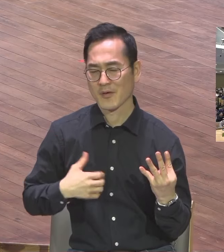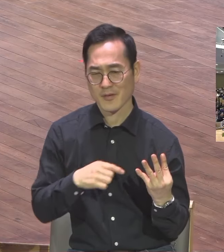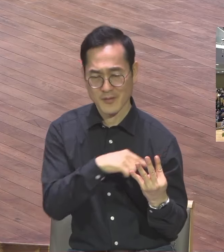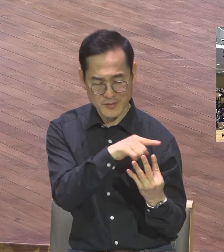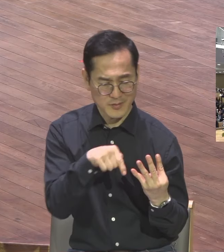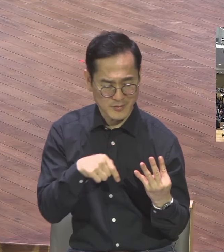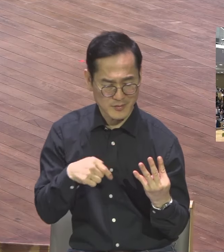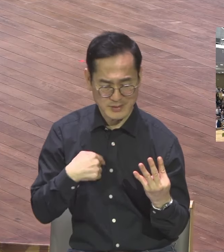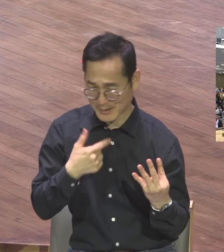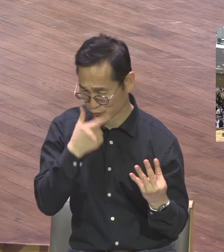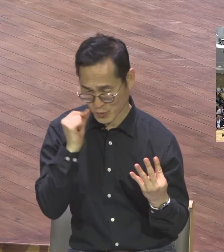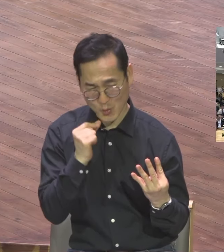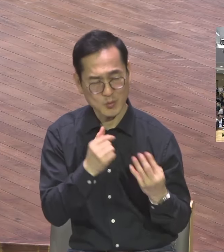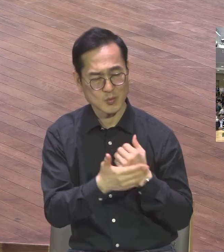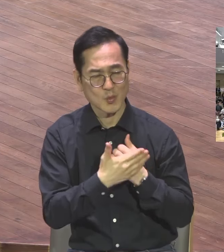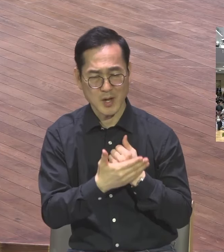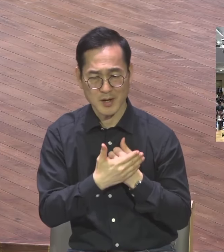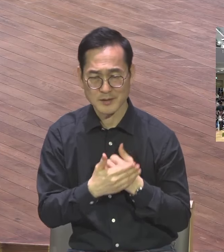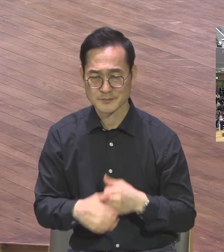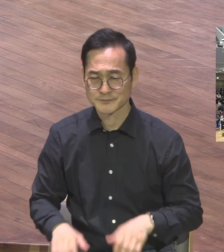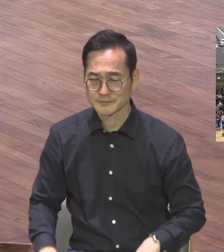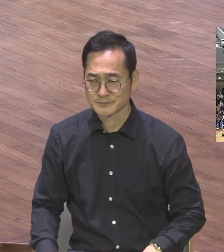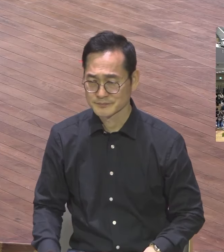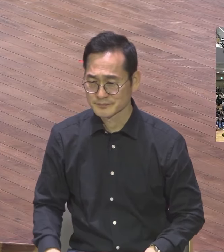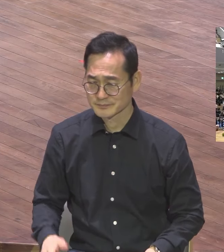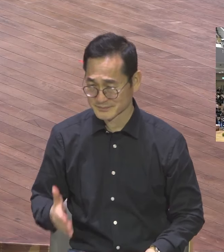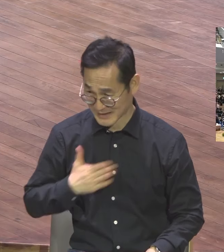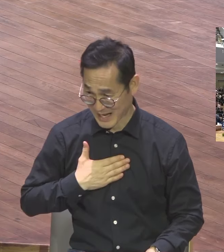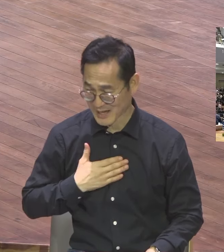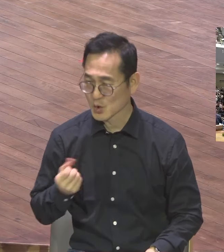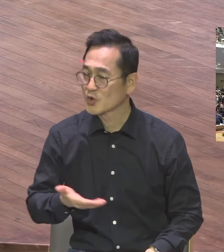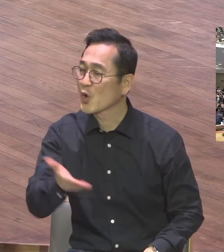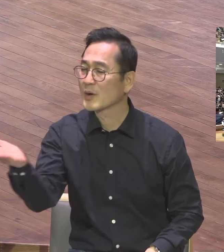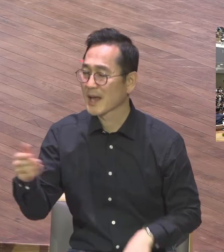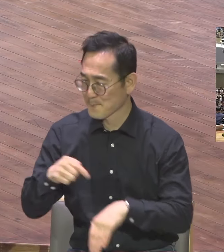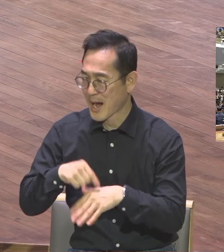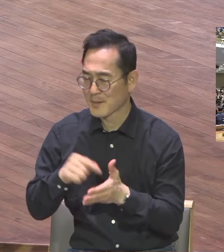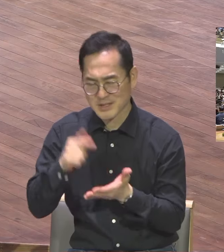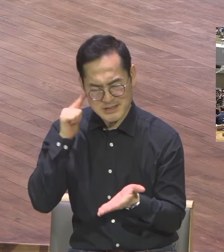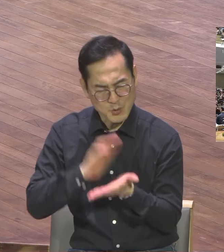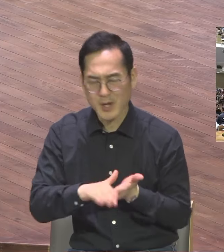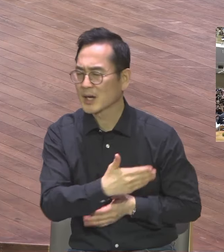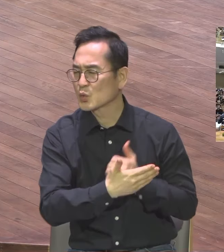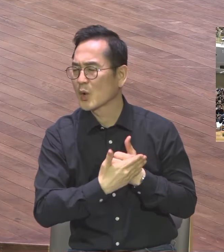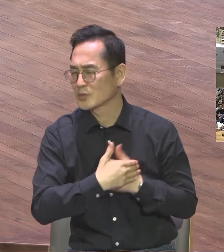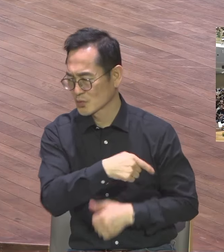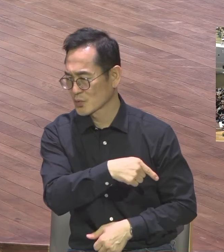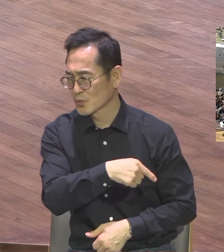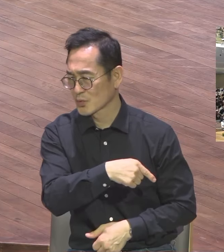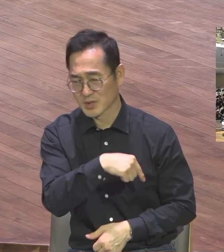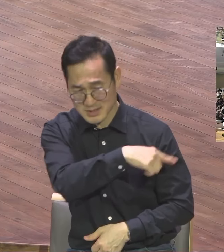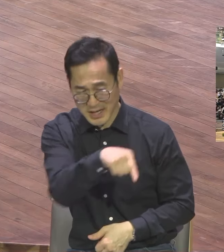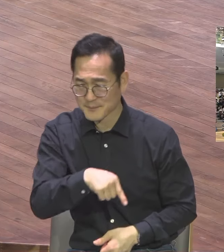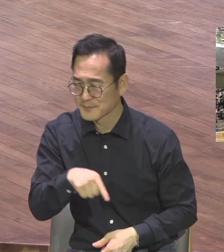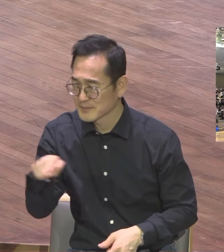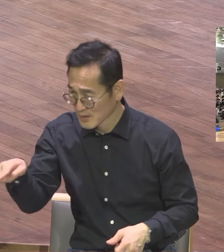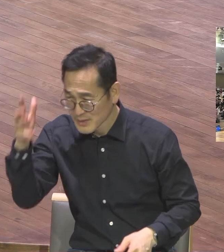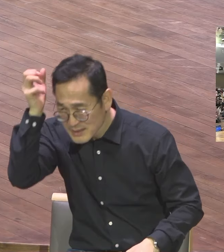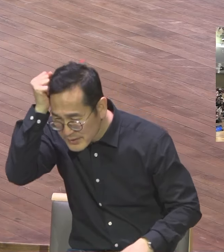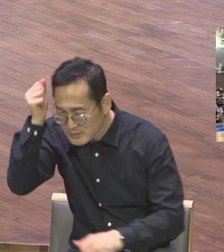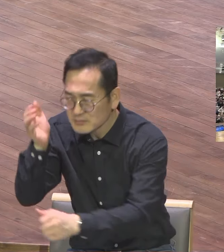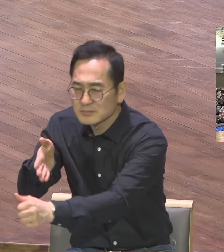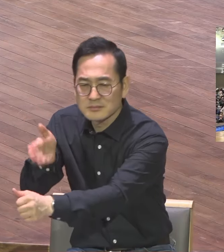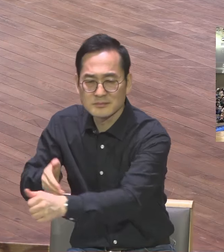그들이 나와 너희의 마음을 시원하게 했으니 그러므로 너희는 이런 사람들을 알아주라.